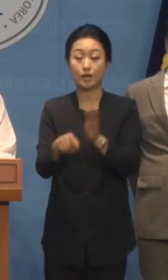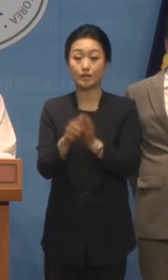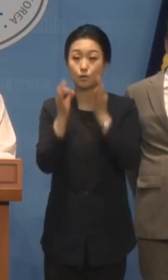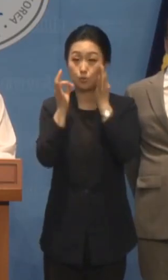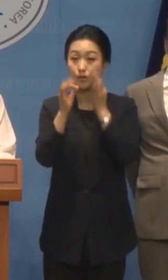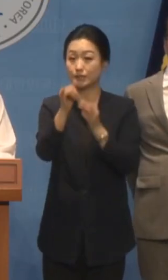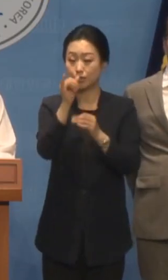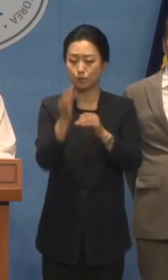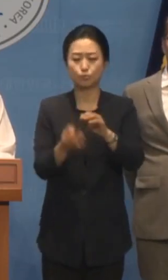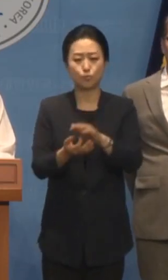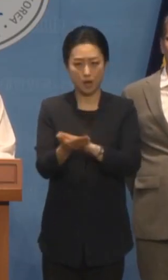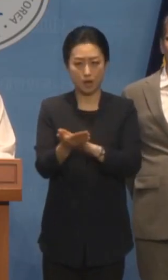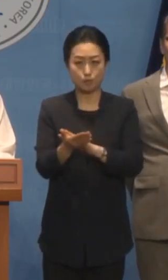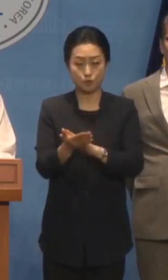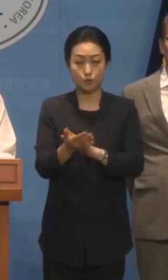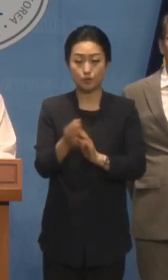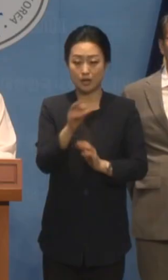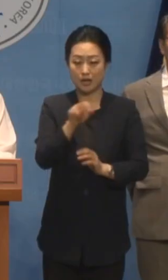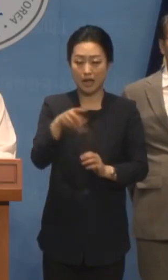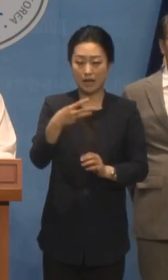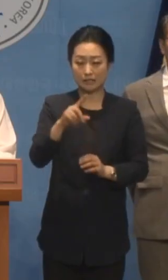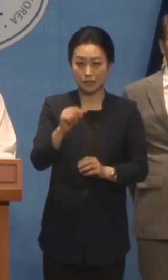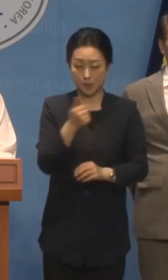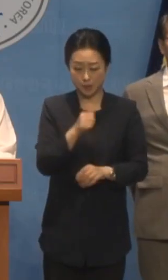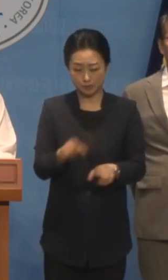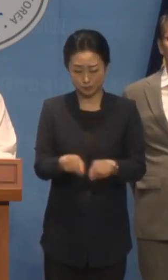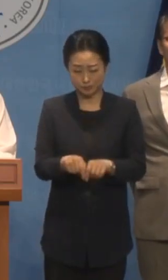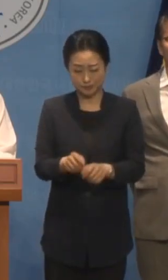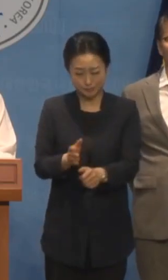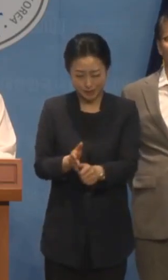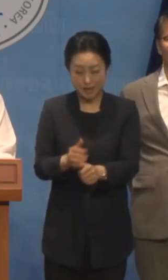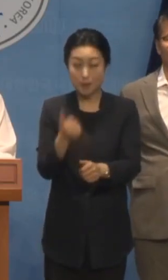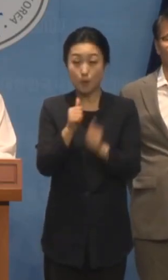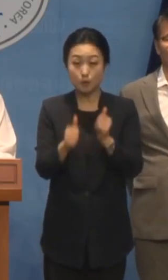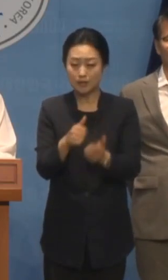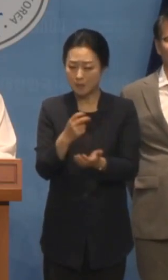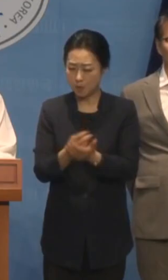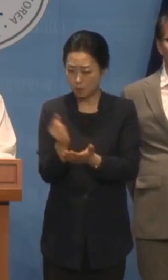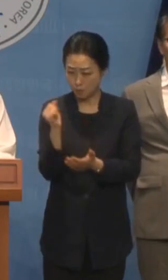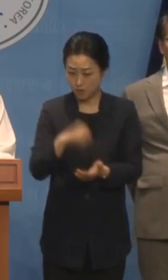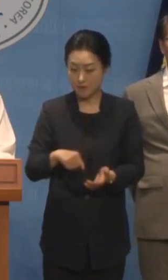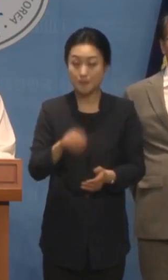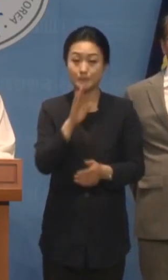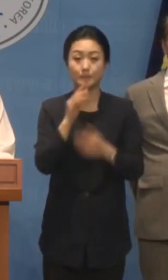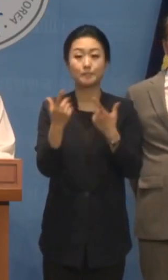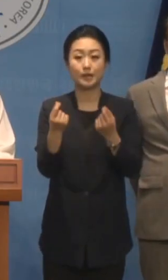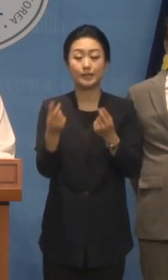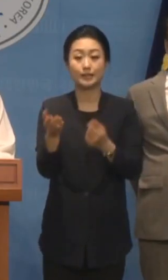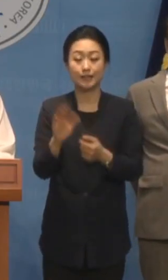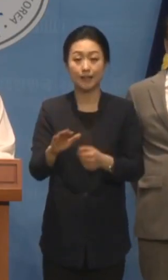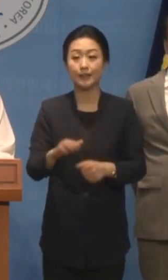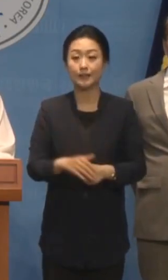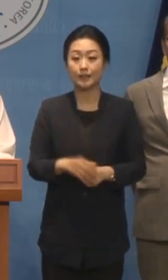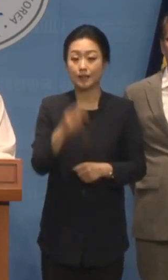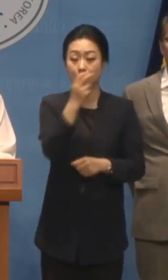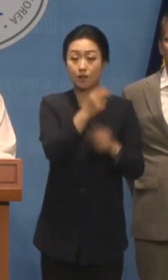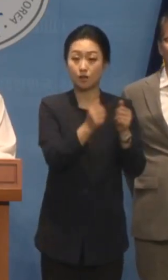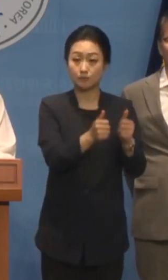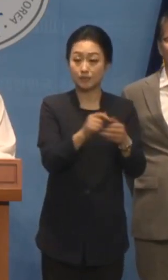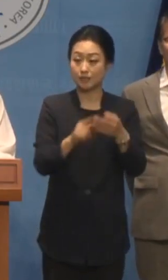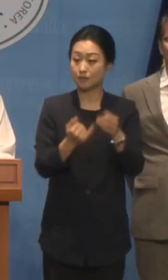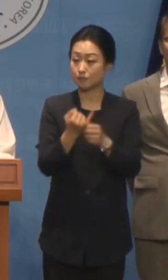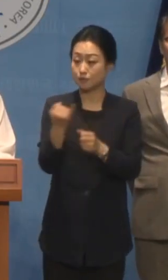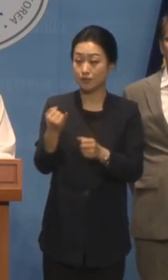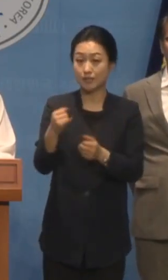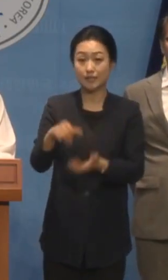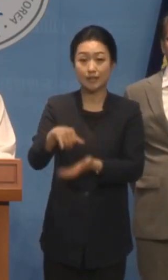노력했으므로 뇌물죄, 알선수재죄, 변호사법 위반에도 해당할 여지가 있다. 그럼에도 불구하고 검찰은 김건희의